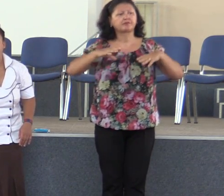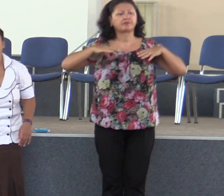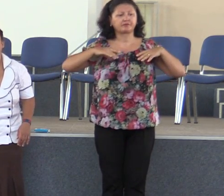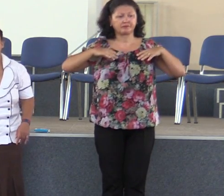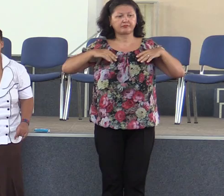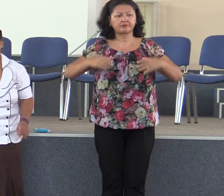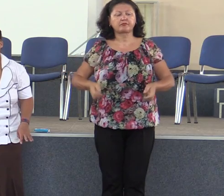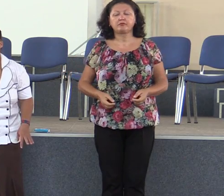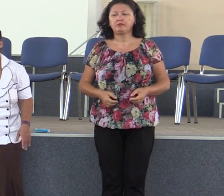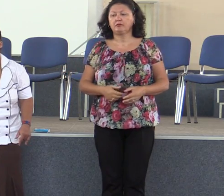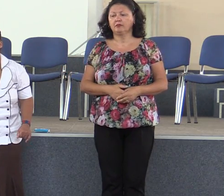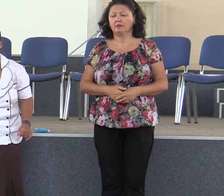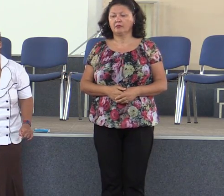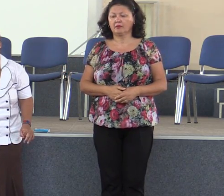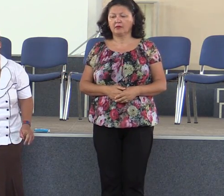Liber.